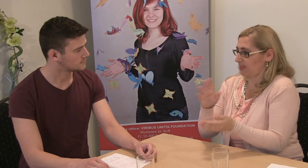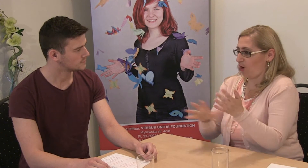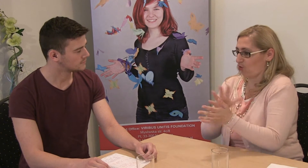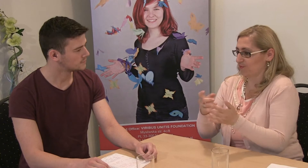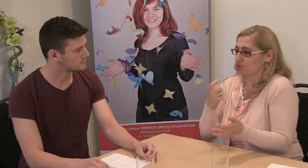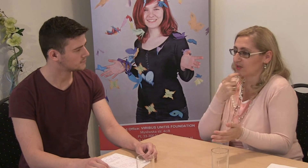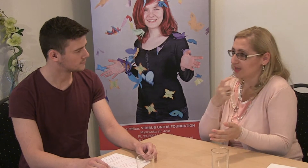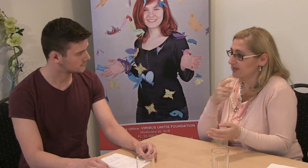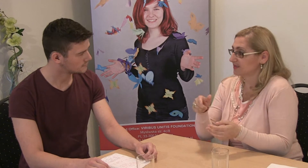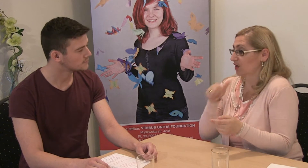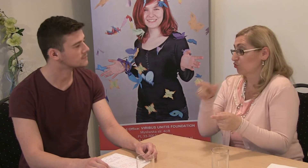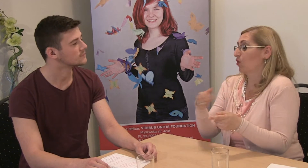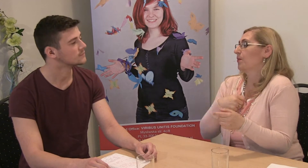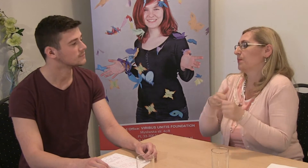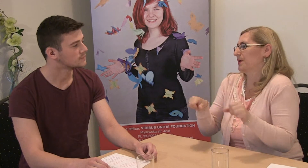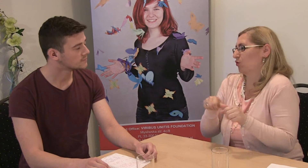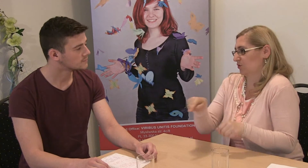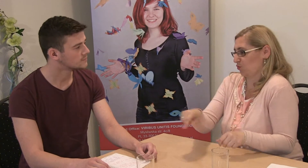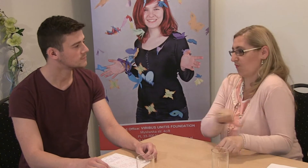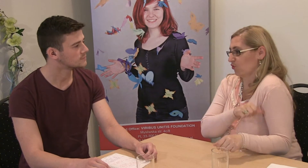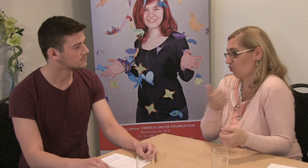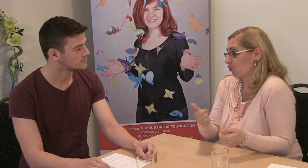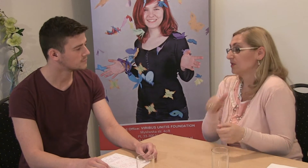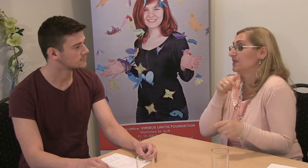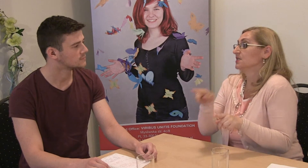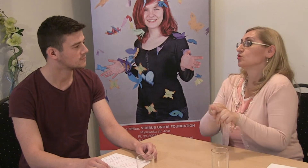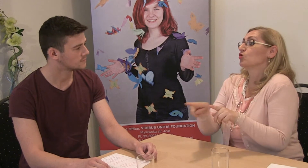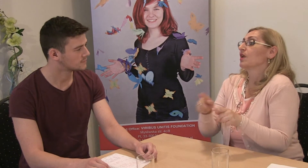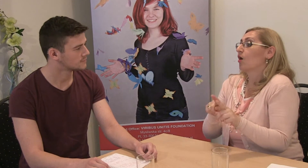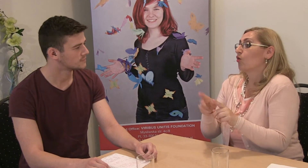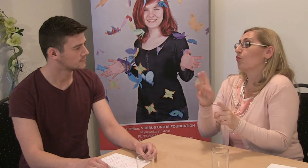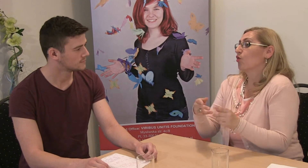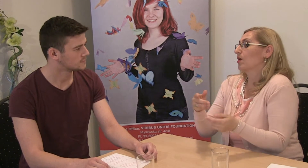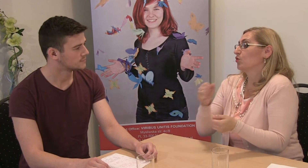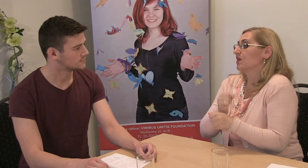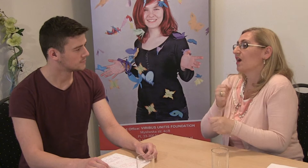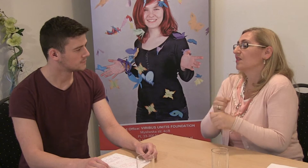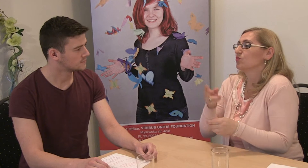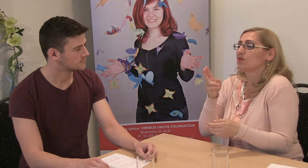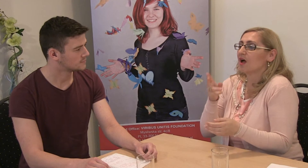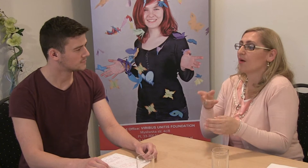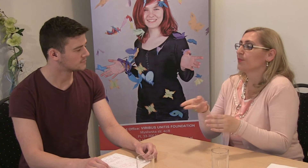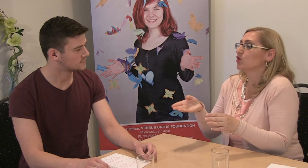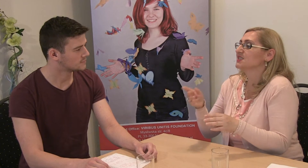upotrebu znakovnog jezika. To nam je prvenstveno u ovoj godini. Isto tako moramo da radimo